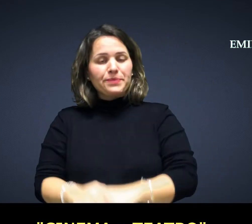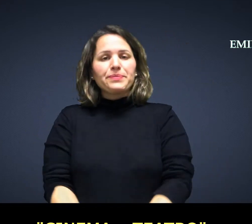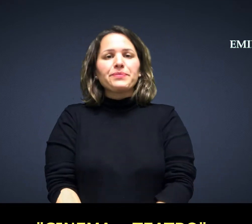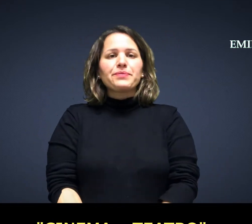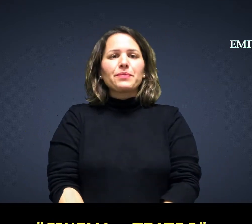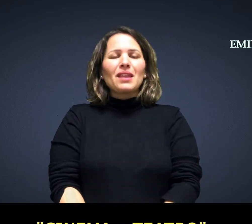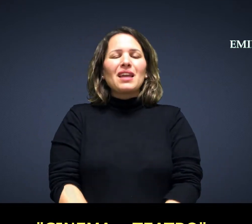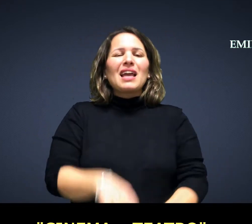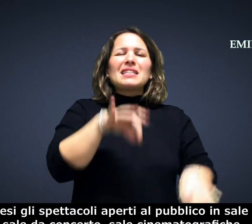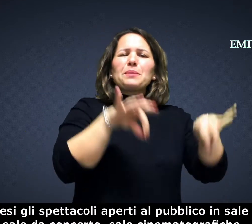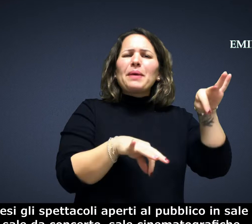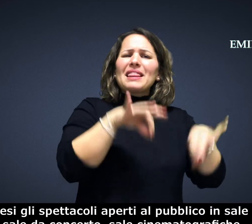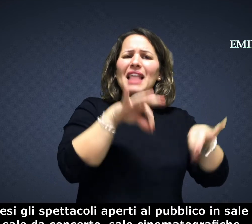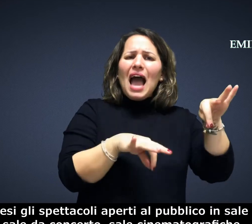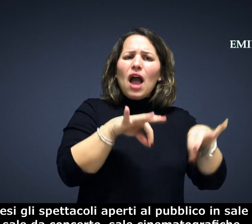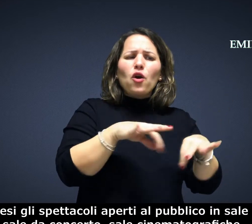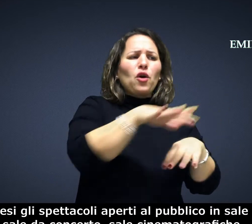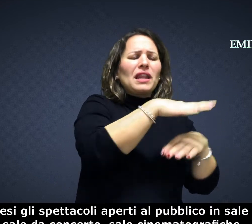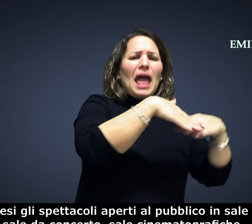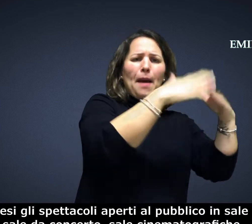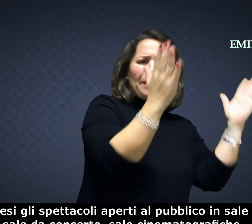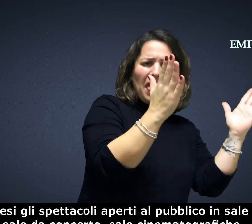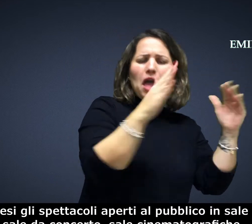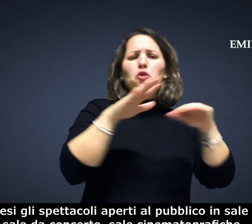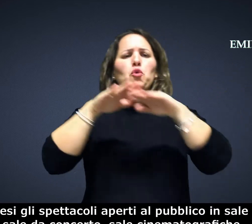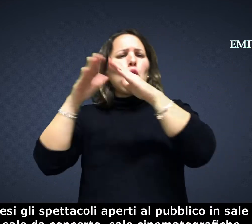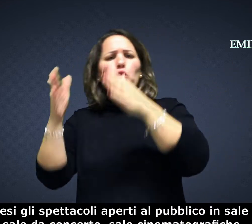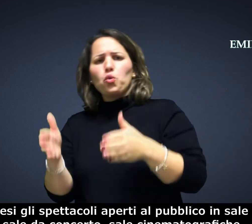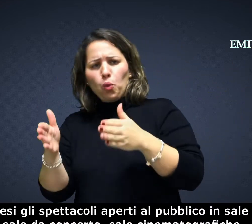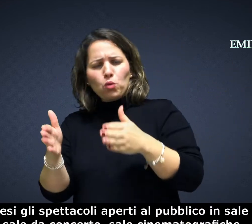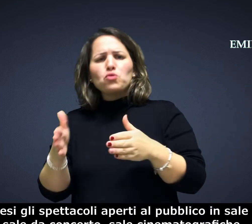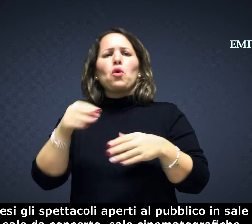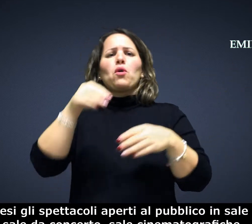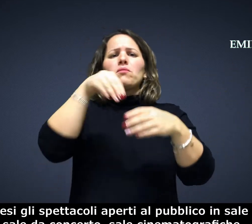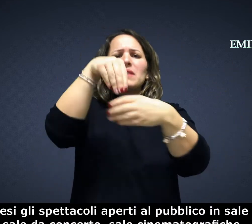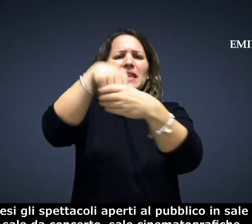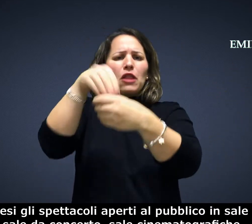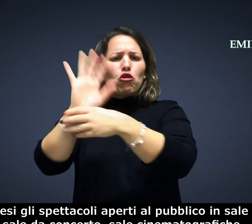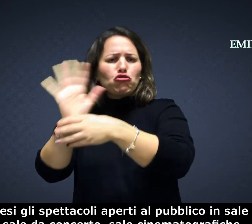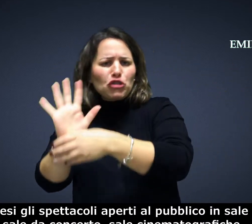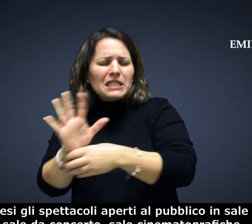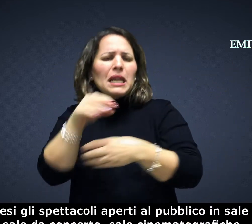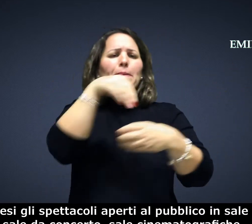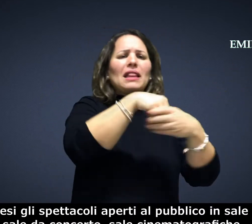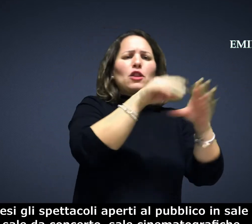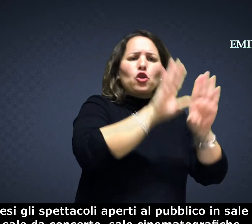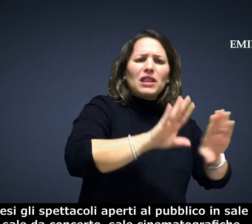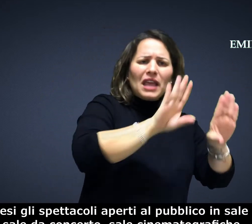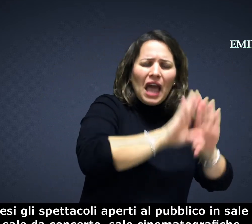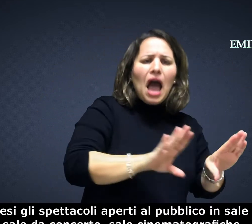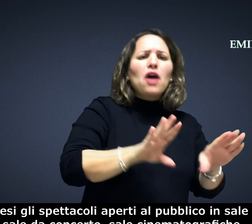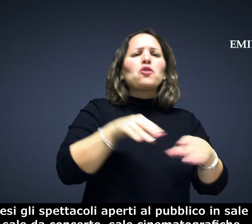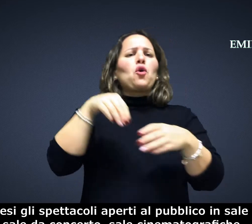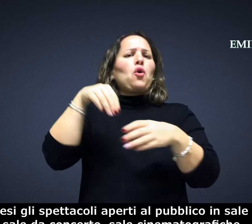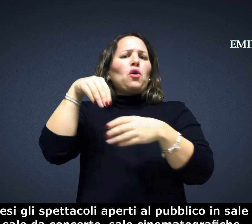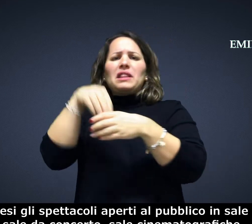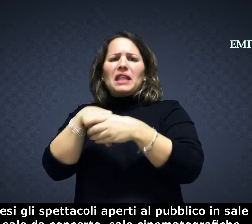Cinema e teatri. Sono sospesi gli spettacoli aperti al pubblico in sale teatrali, sale da concerto,